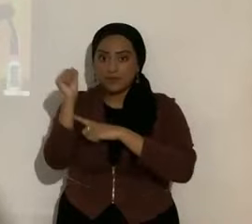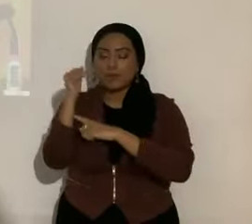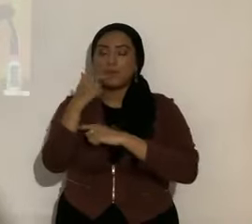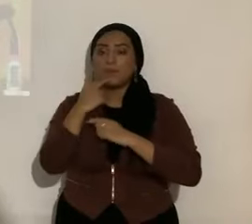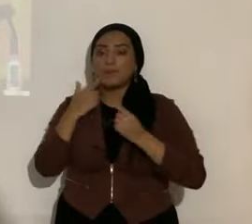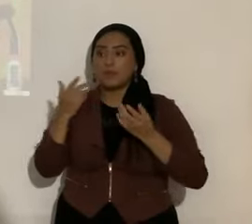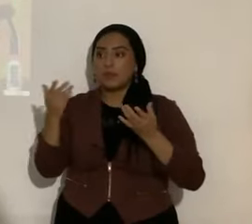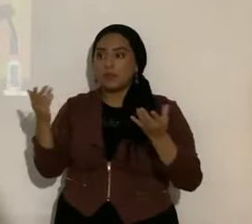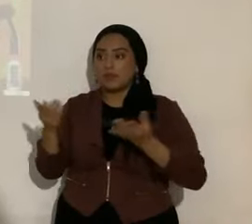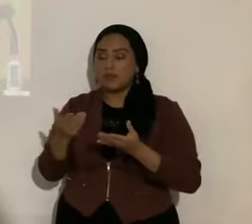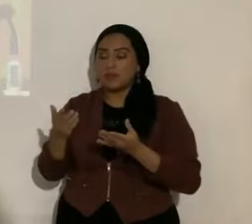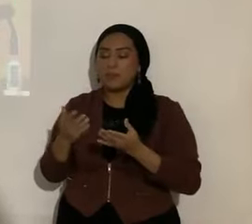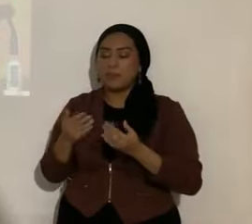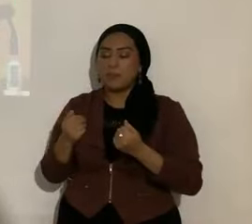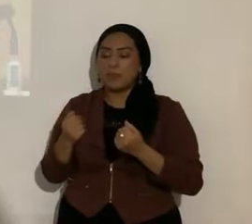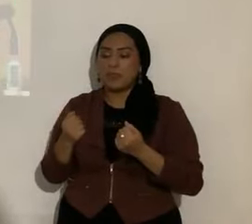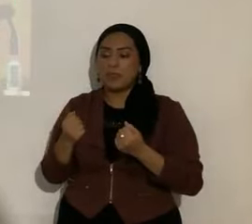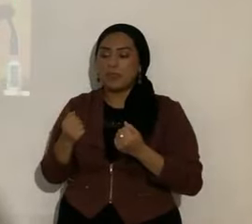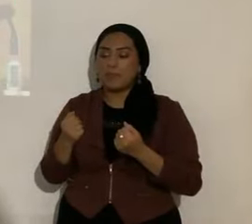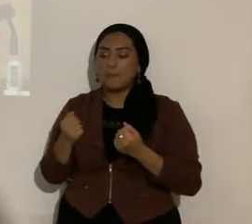hay con tus